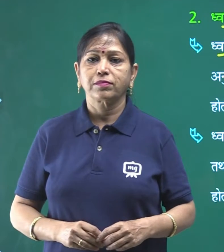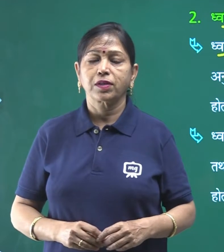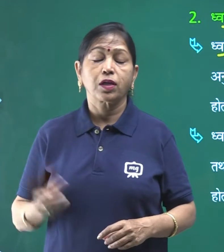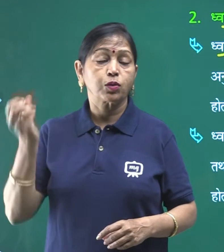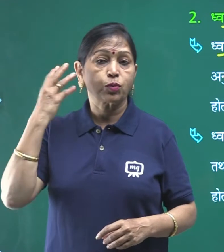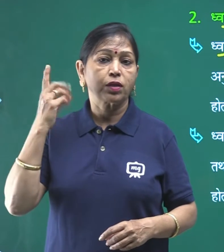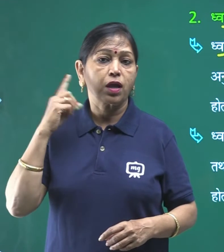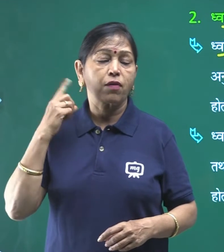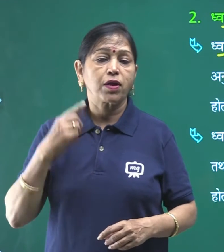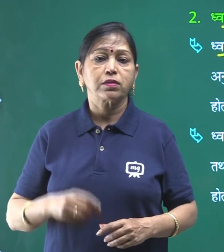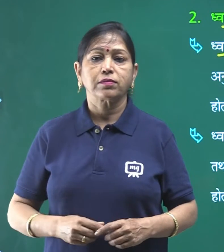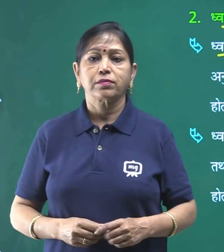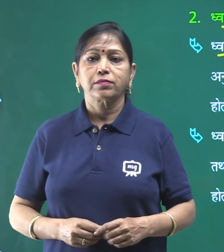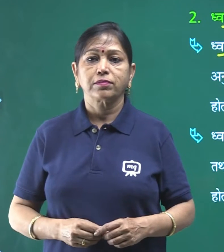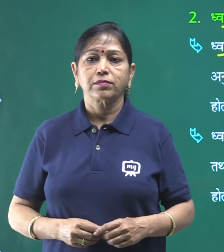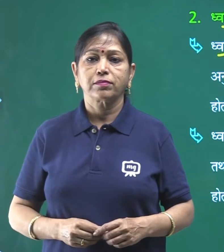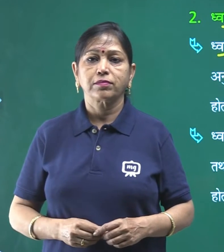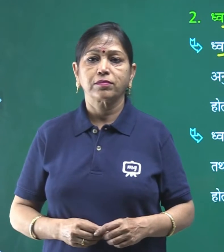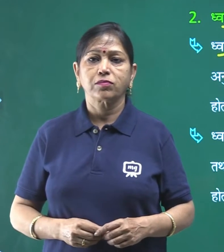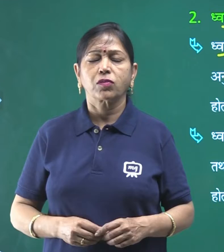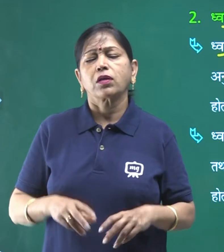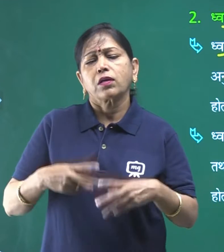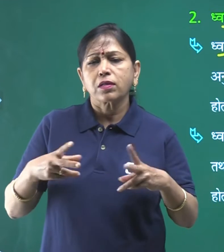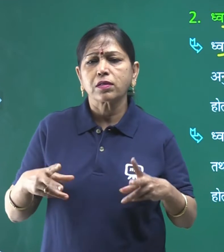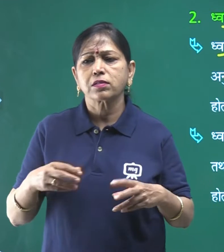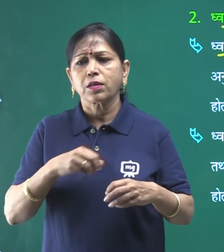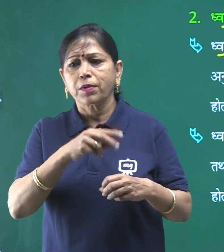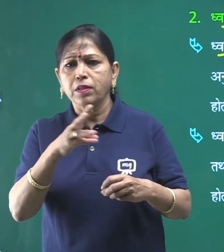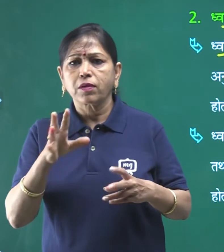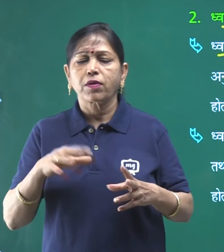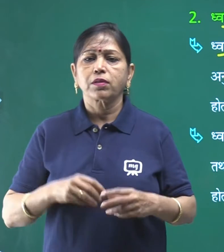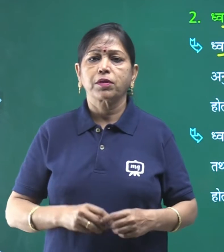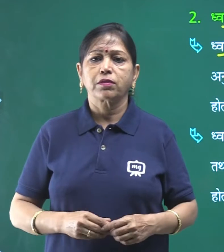ध्वनि किसी द्रव्यात्मक